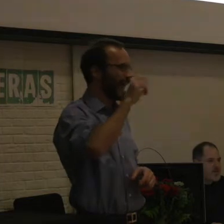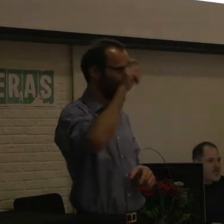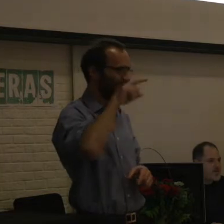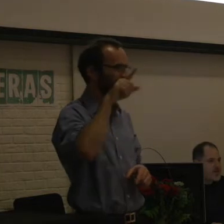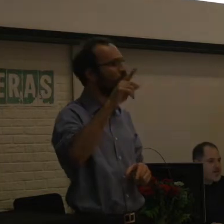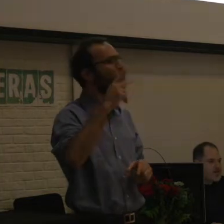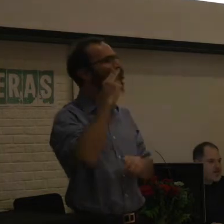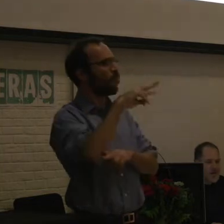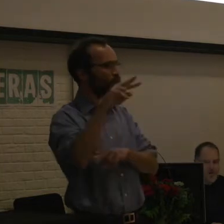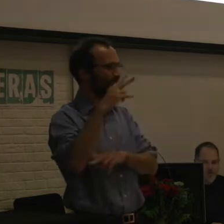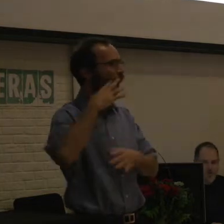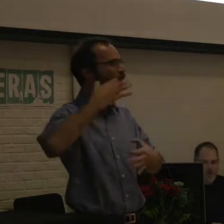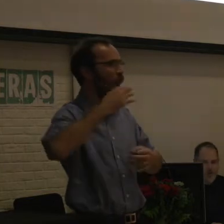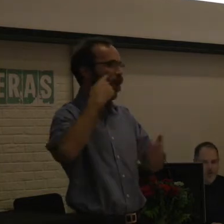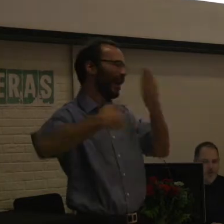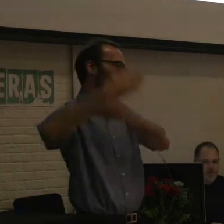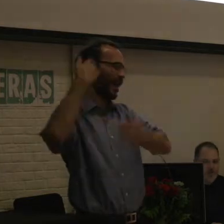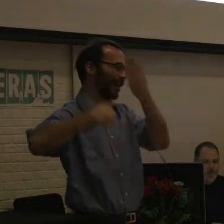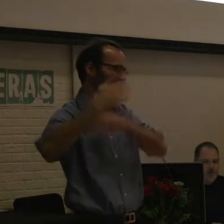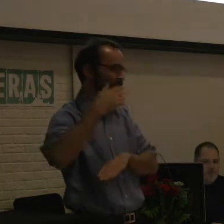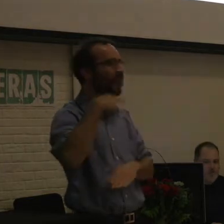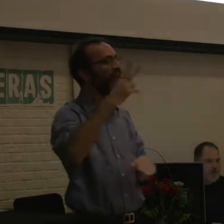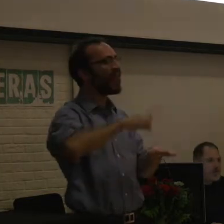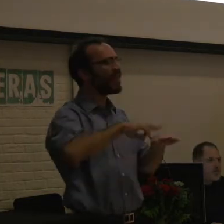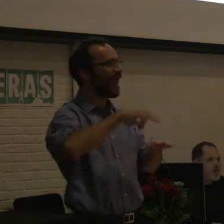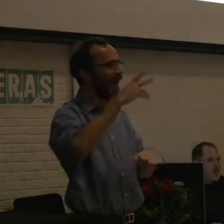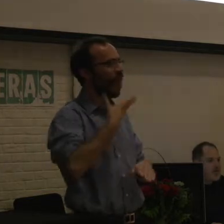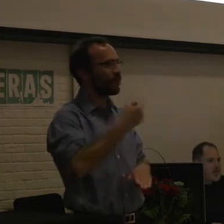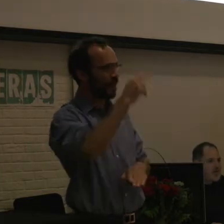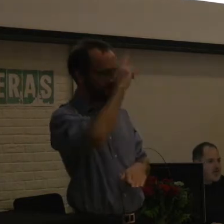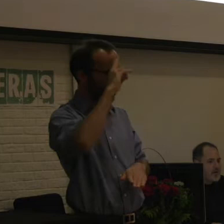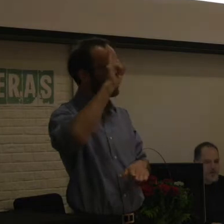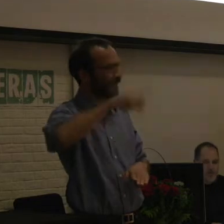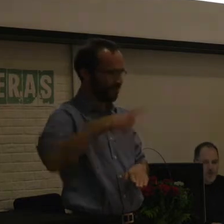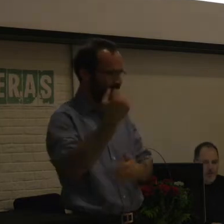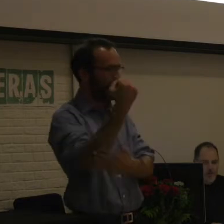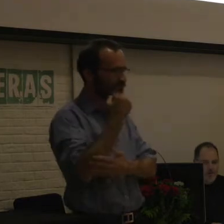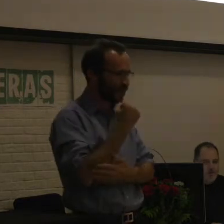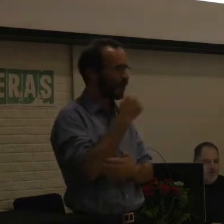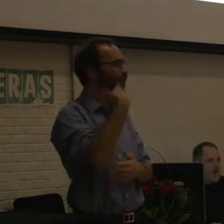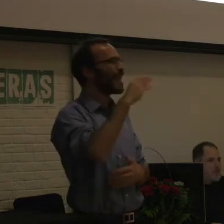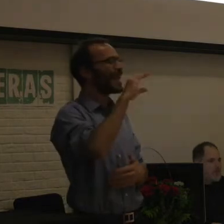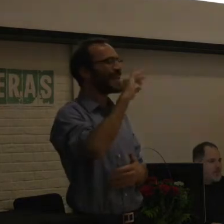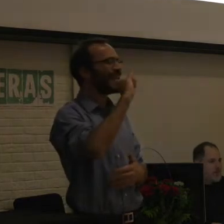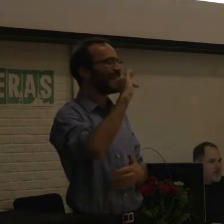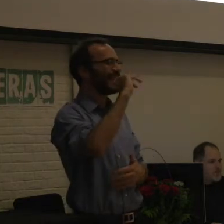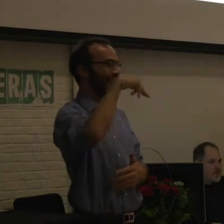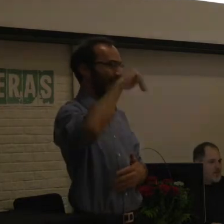Gallo, compañeros del Área de Cultura y Deportes del Ayuntamiento de Madrid, Cristina Antón Barrero, de la Hemeroteca